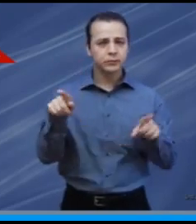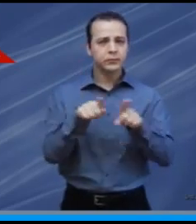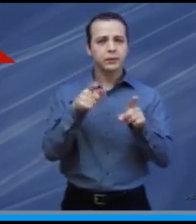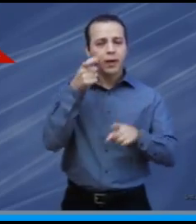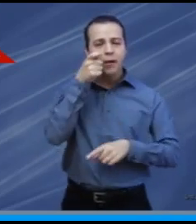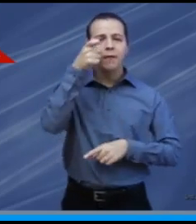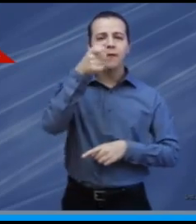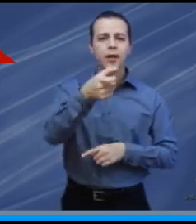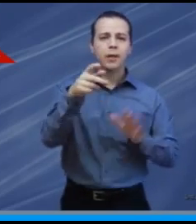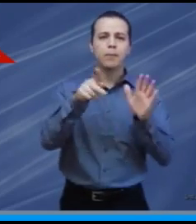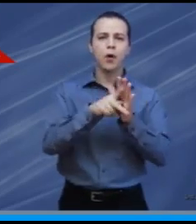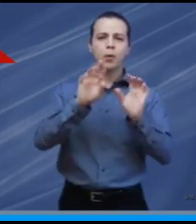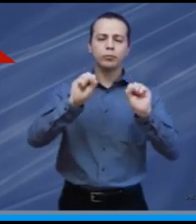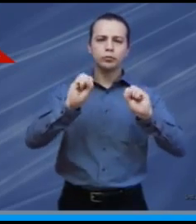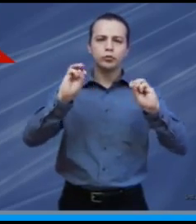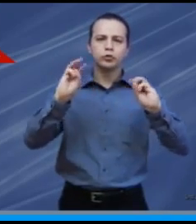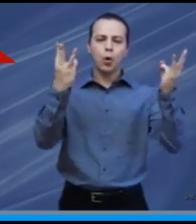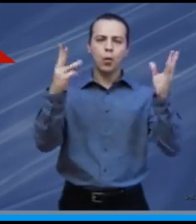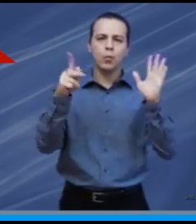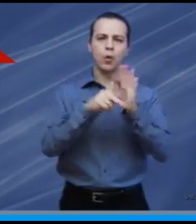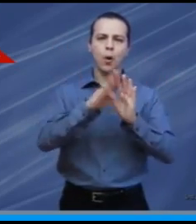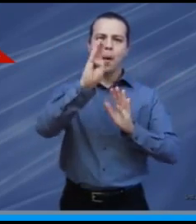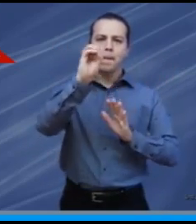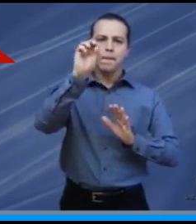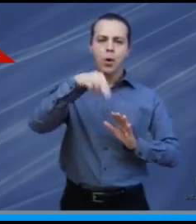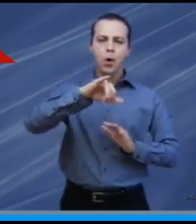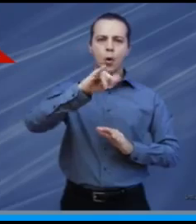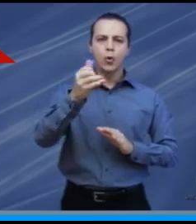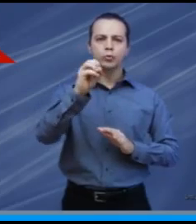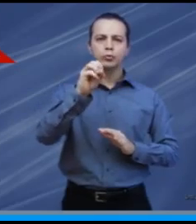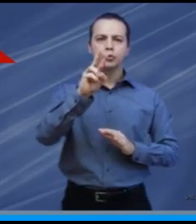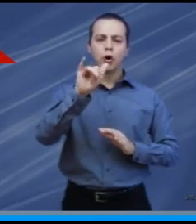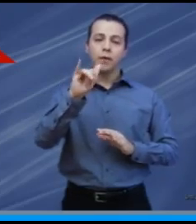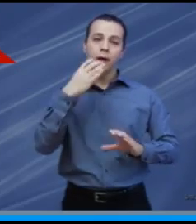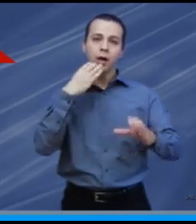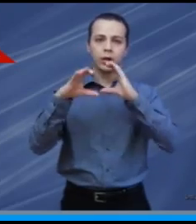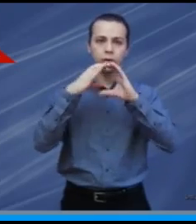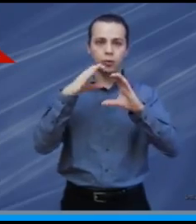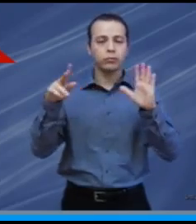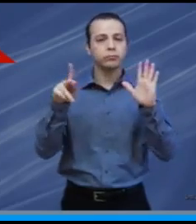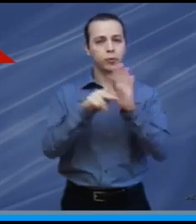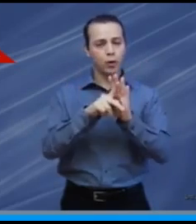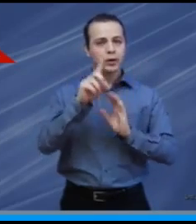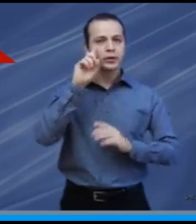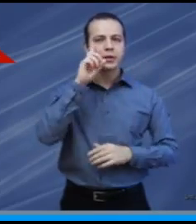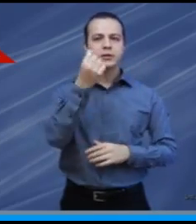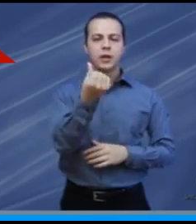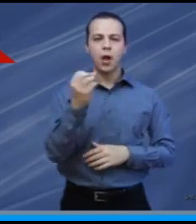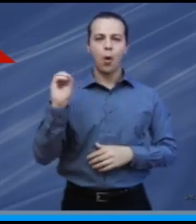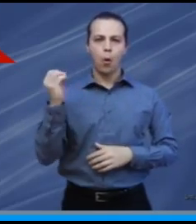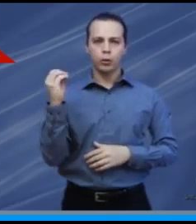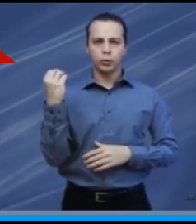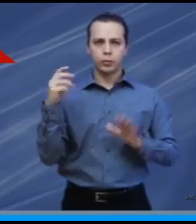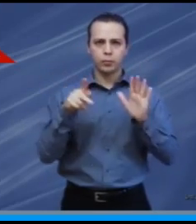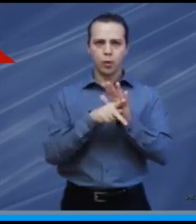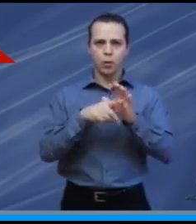tentativa dele de assistir ao show de Bon Jovi lá no estádio do Morumbi. O show vai ser no dia 6 de outubro. E ele disse assim que já passou por